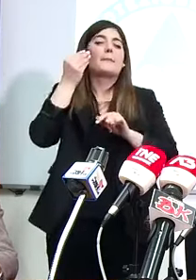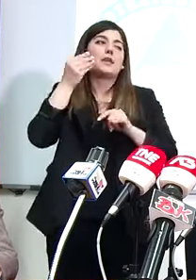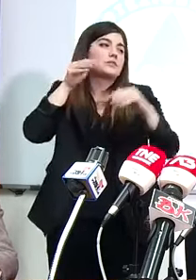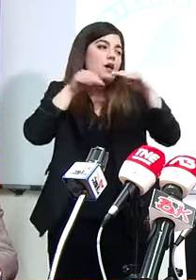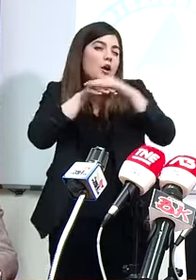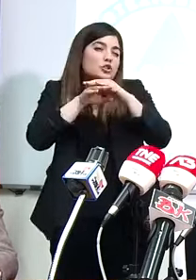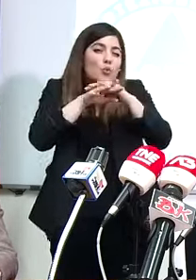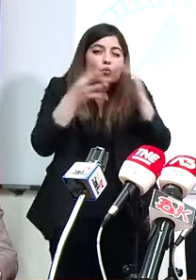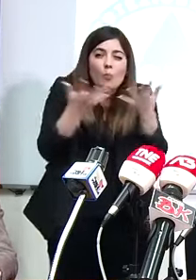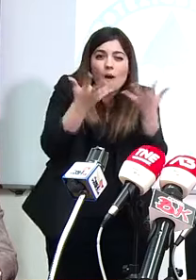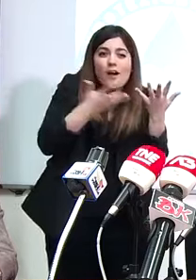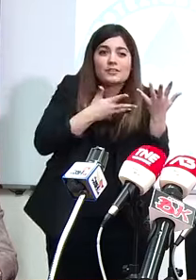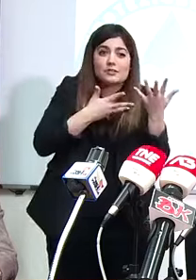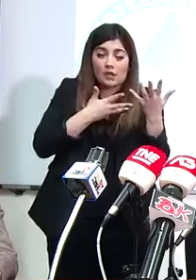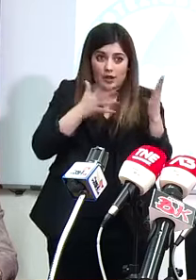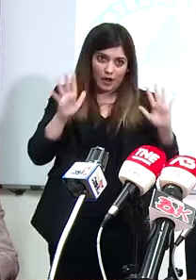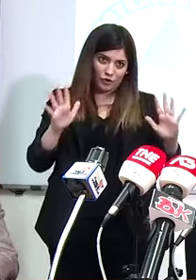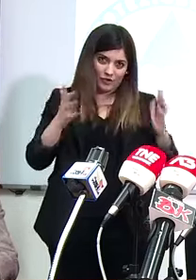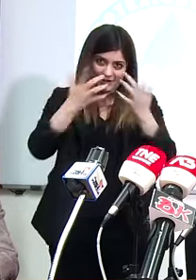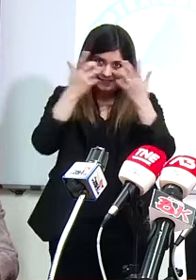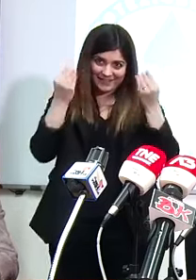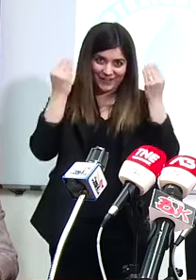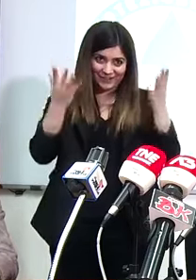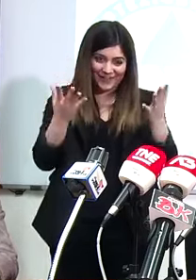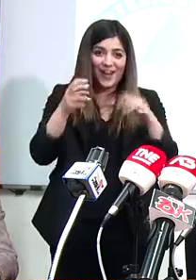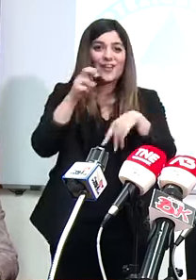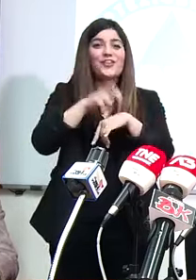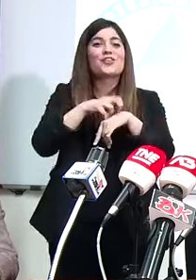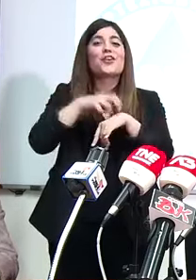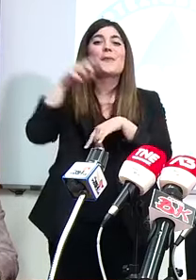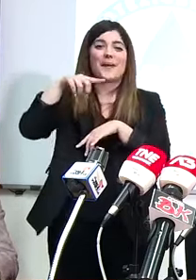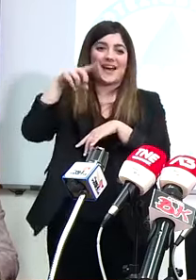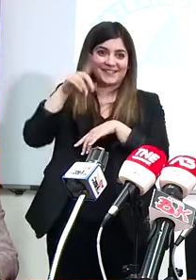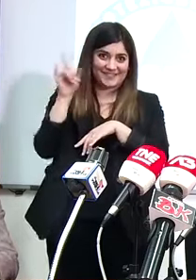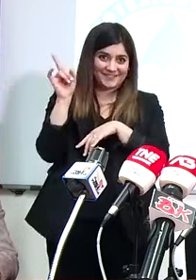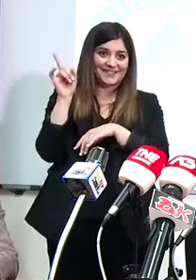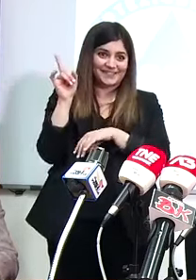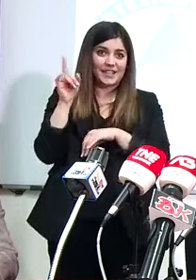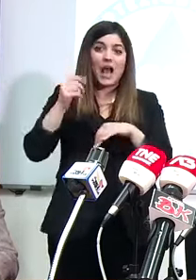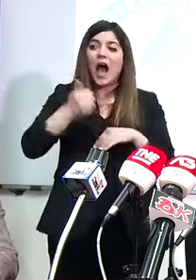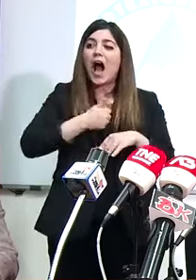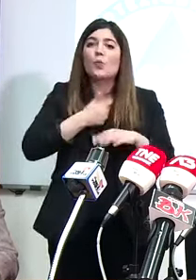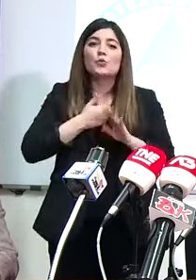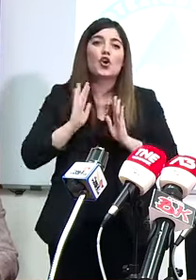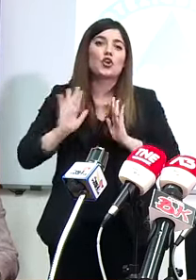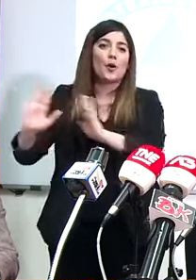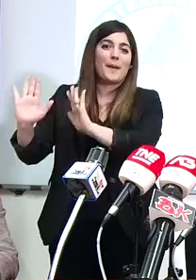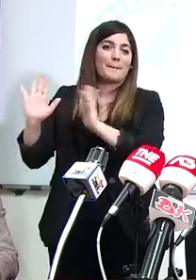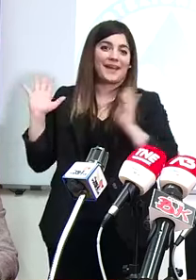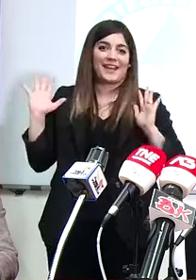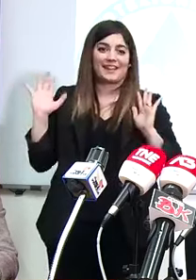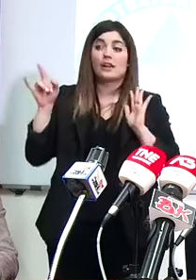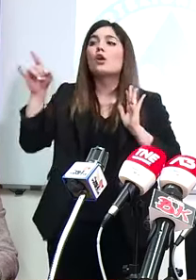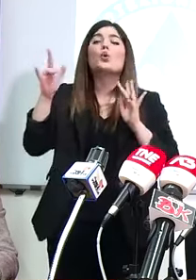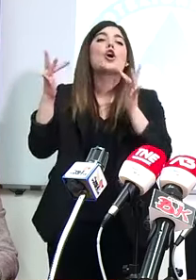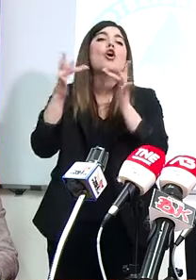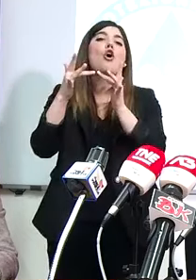si sappia che dottor pavesi in totale autonomia sentitelo ha avuto questo contatto